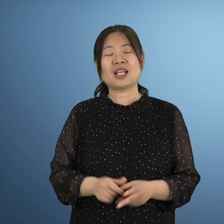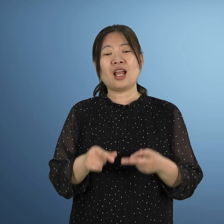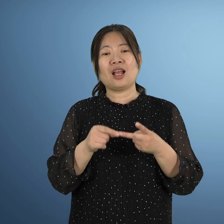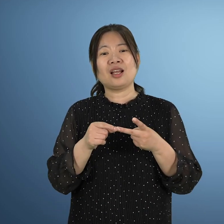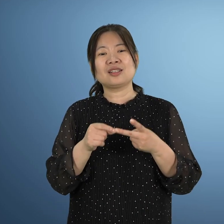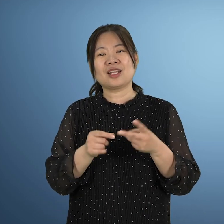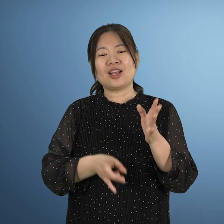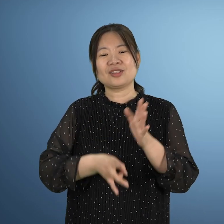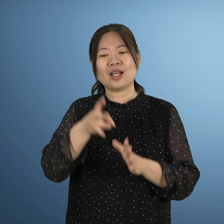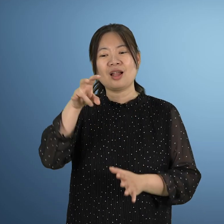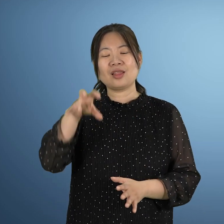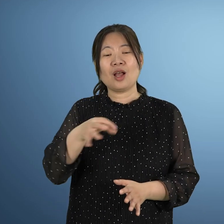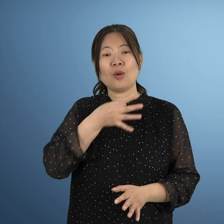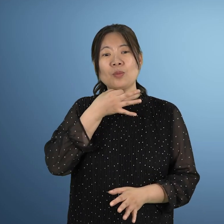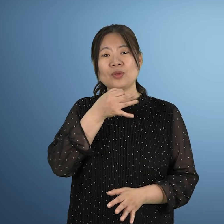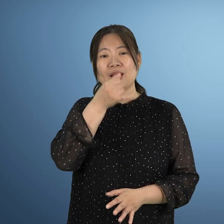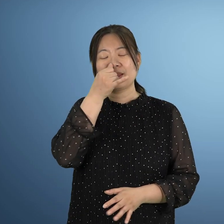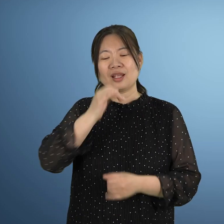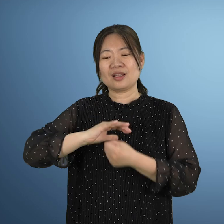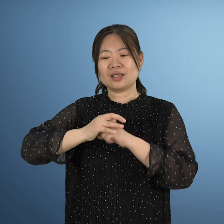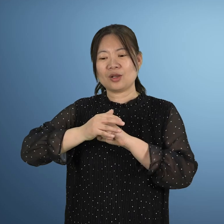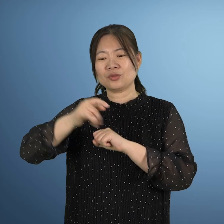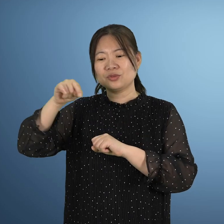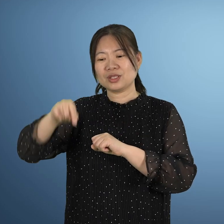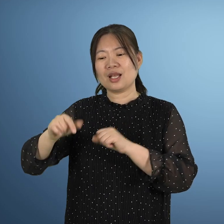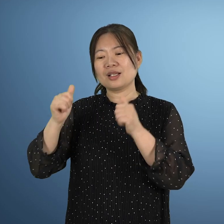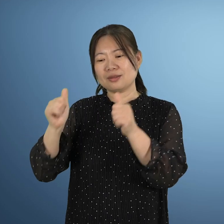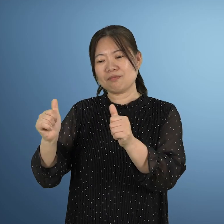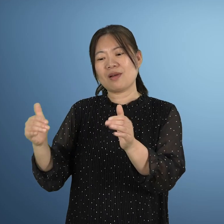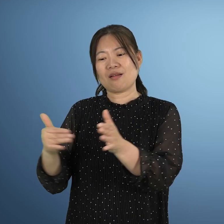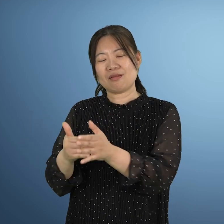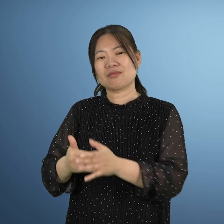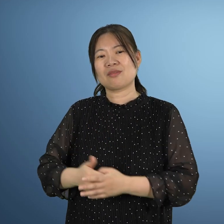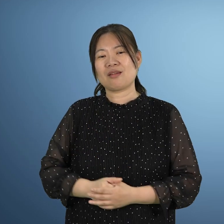제2의 예루살렘이라고 불리었던 대구를 심판했다.